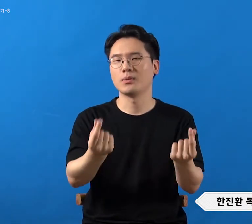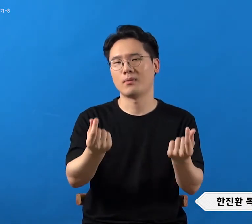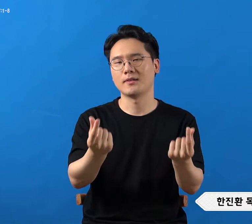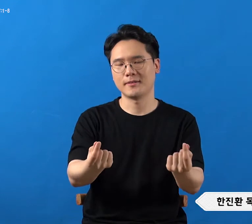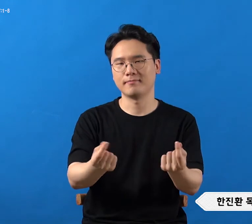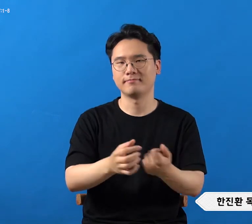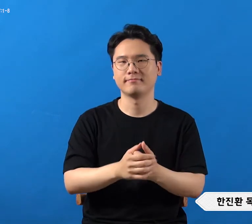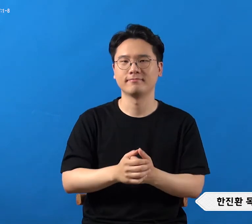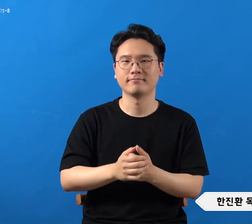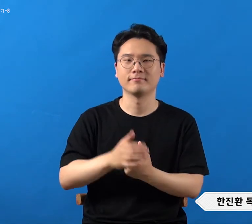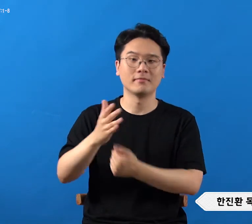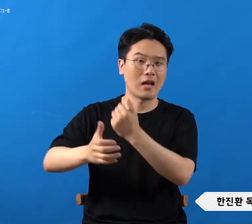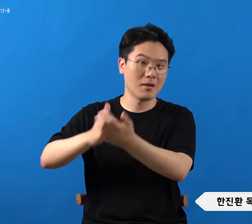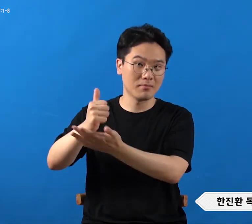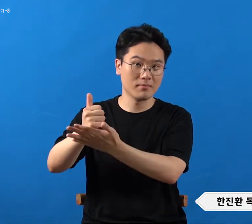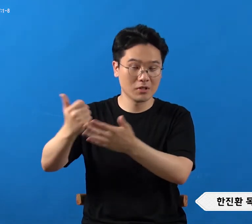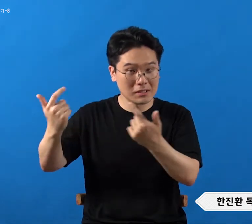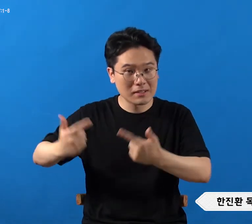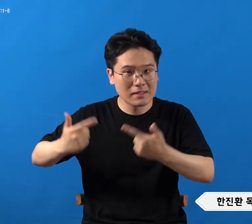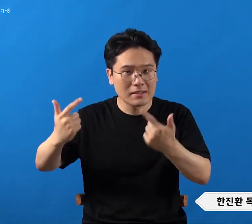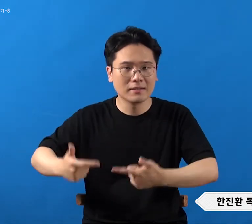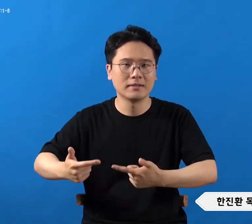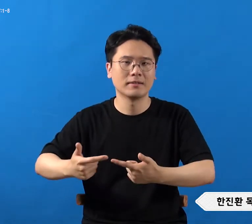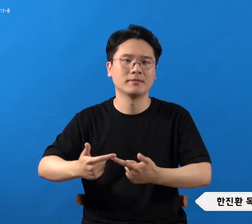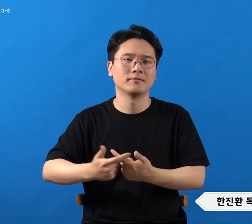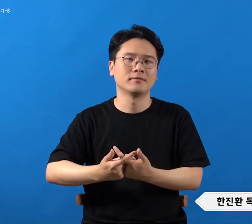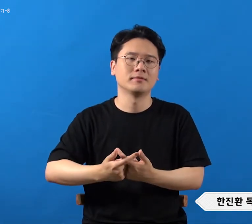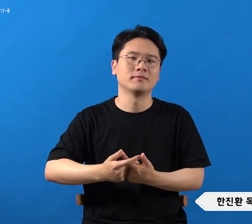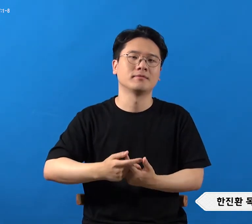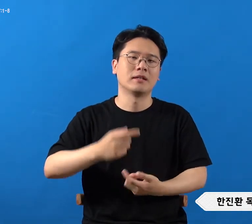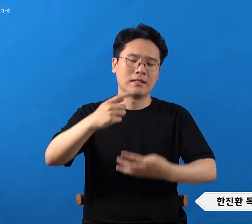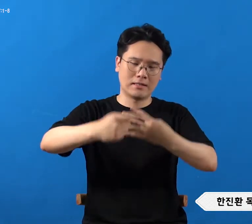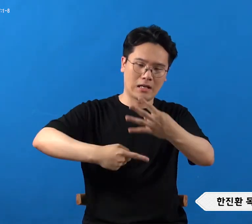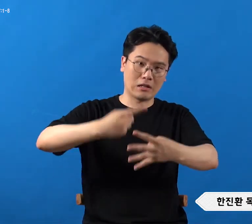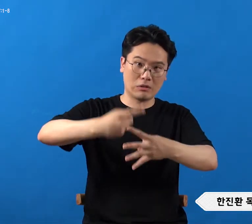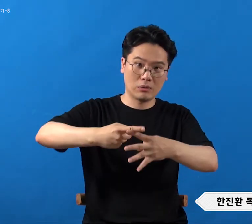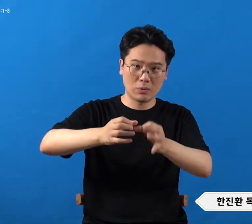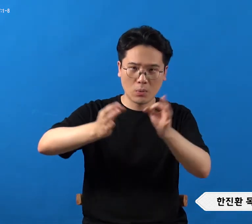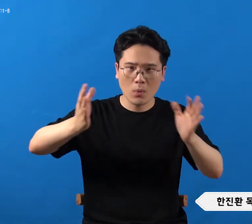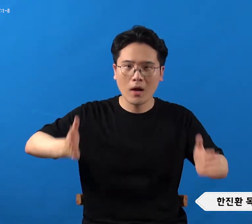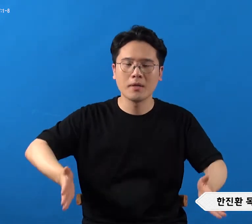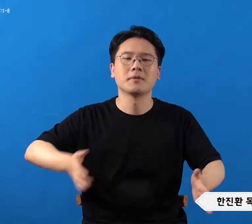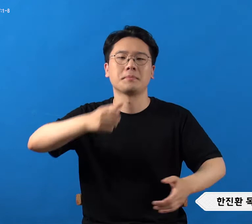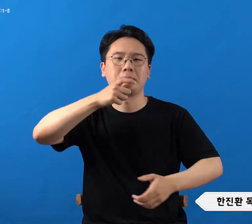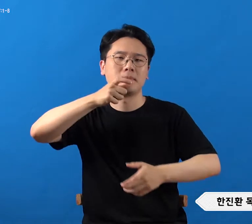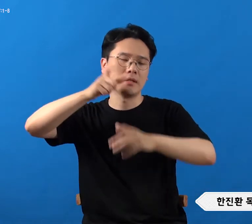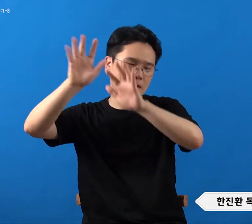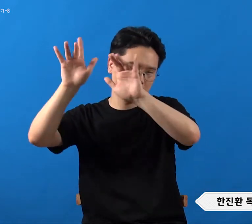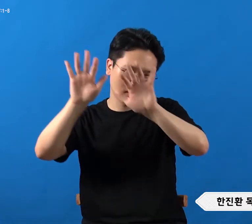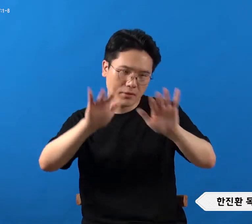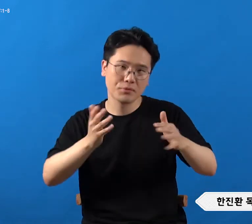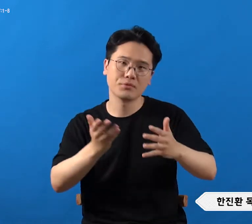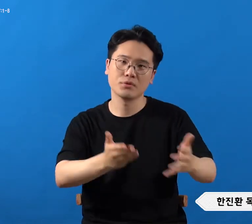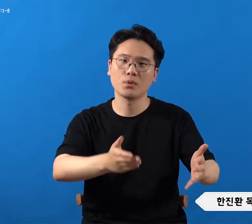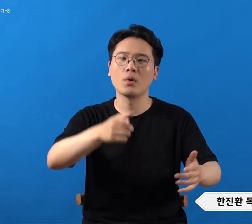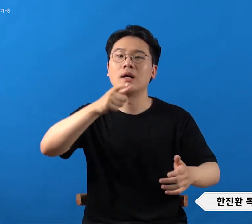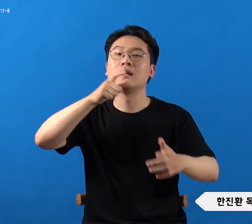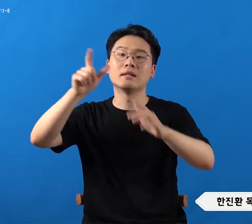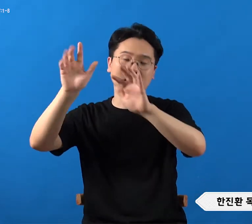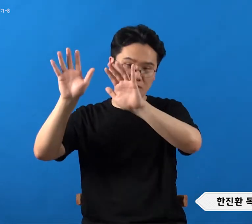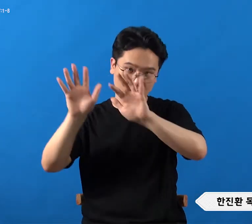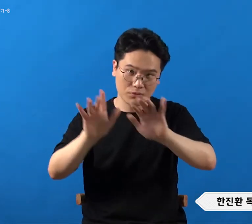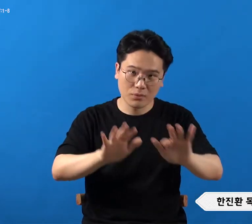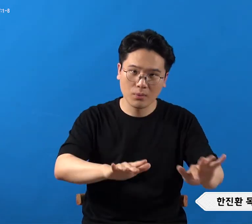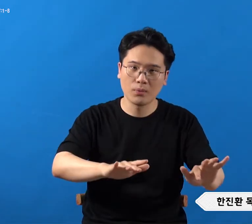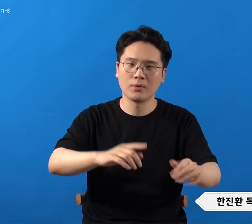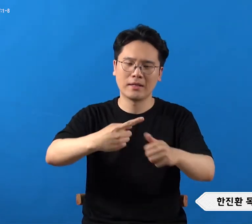마찬가지죠. 하나님께서 늘 사시사철을 따라서 비를 내리시고 이슬을 내리시고 또 자연